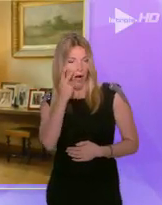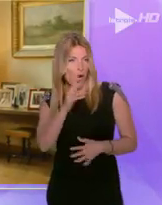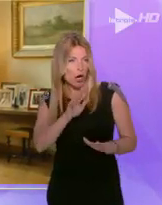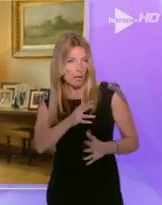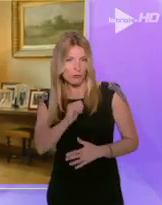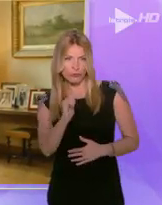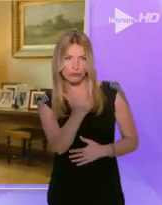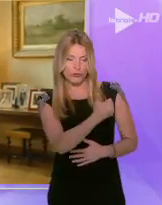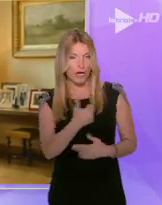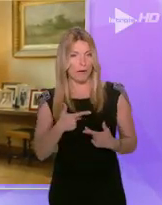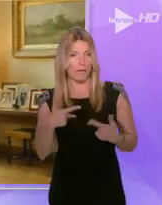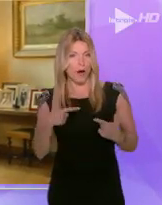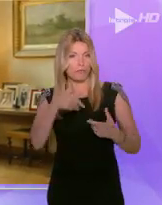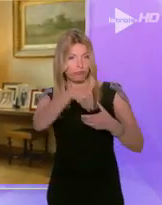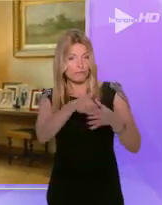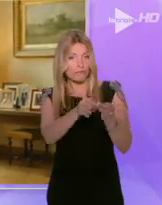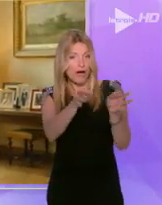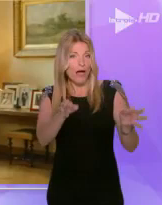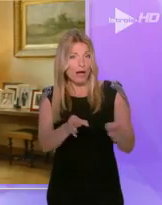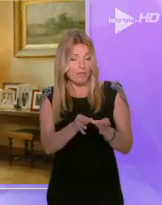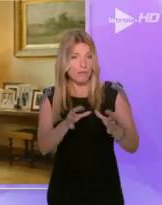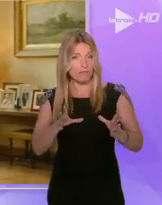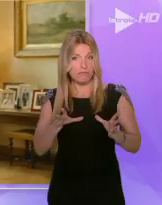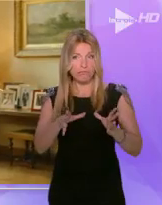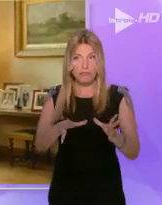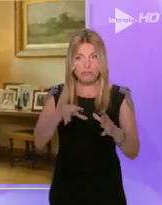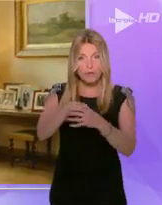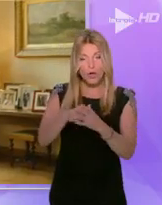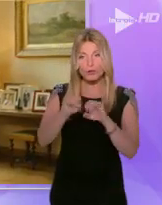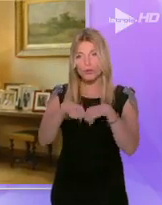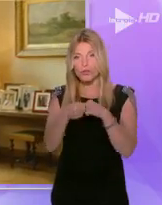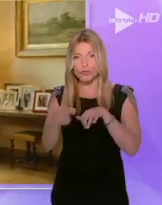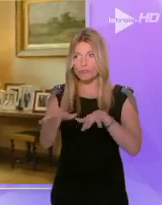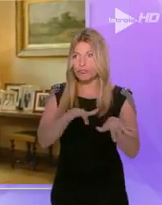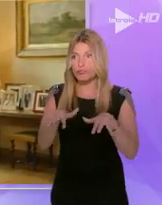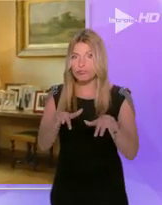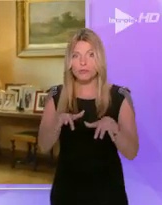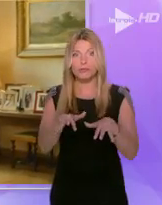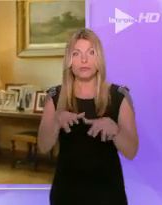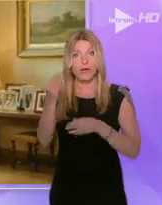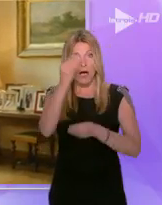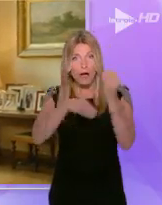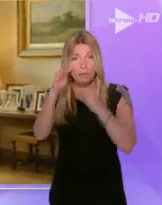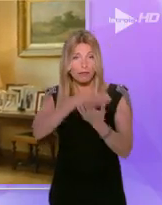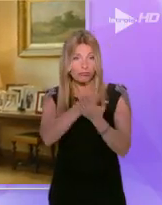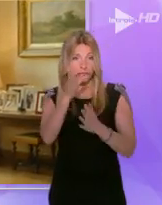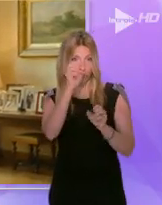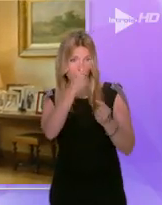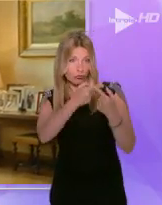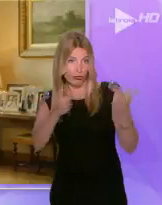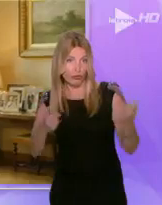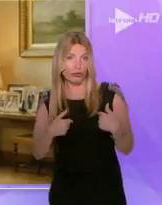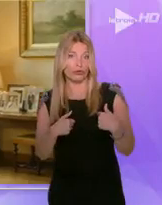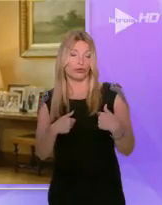dont chacun des membres de cette famille s'implique dans la société. J'ai beaucoup appris sur le sens qu'ils donnent au